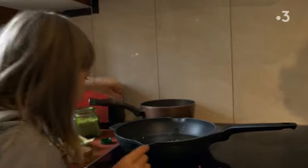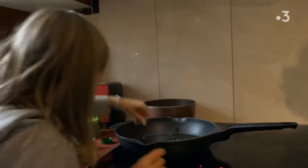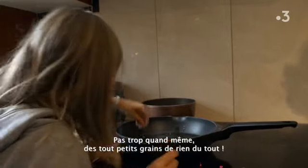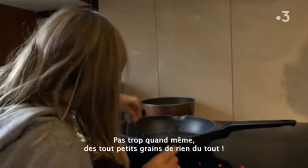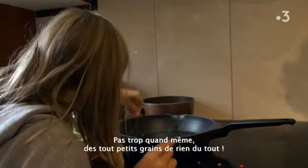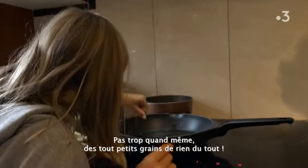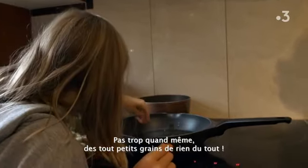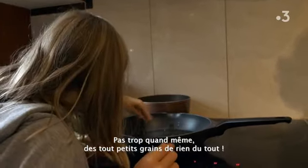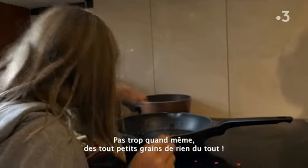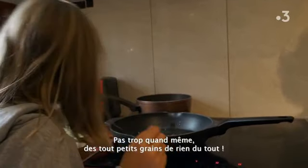Pas trop quand même.